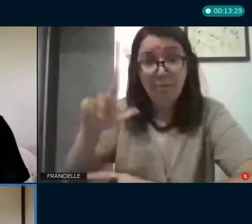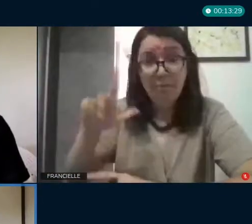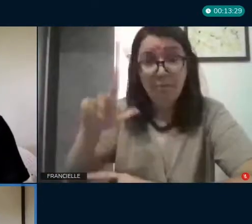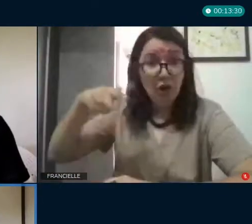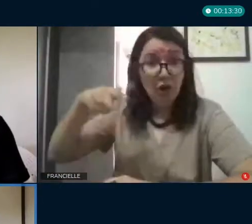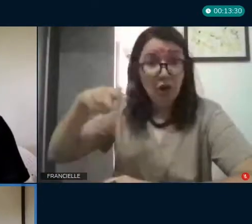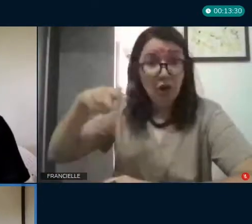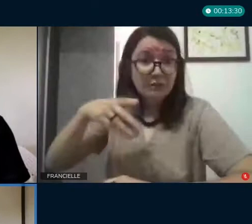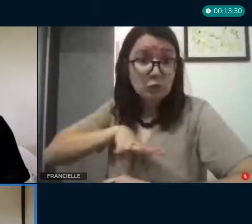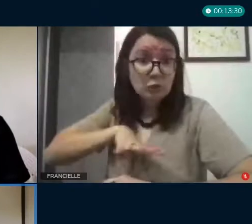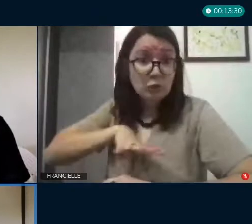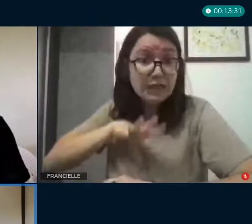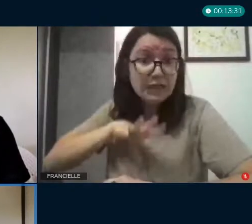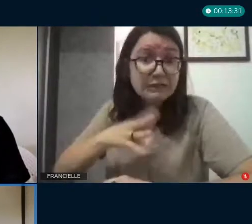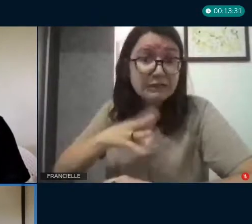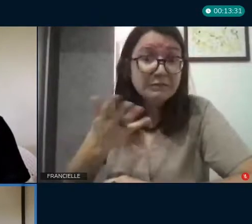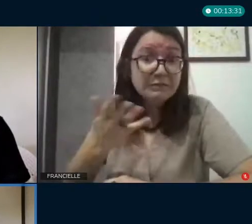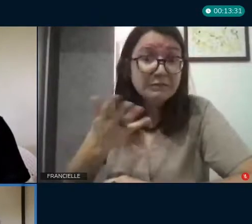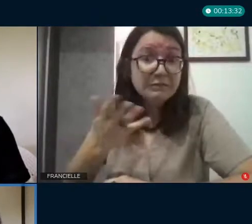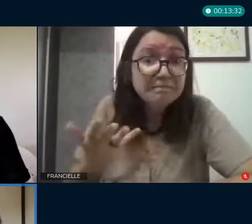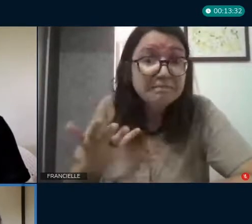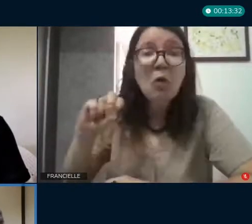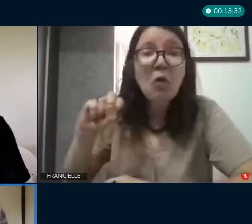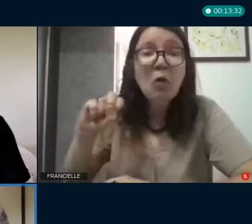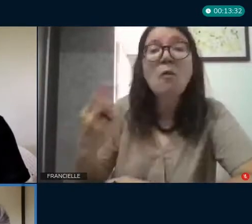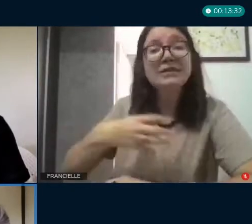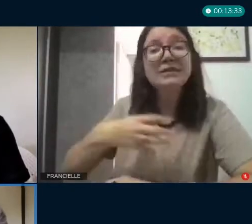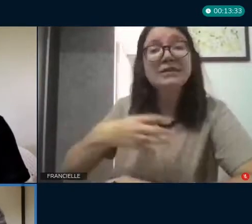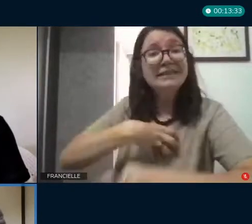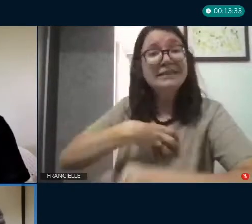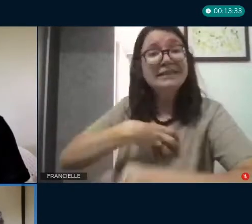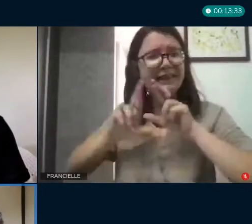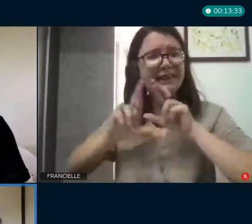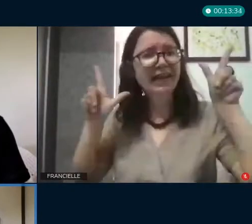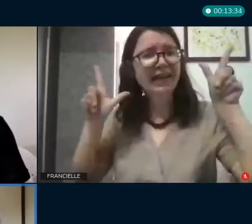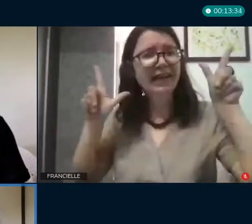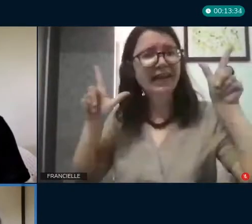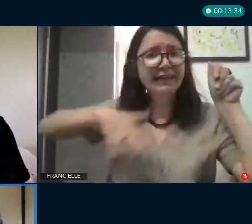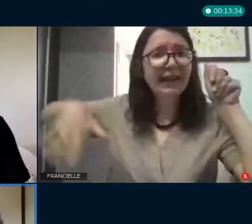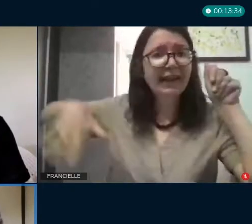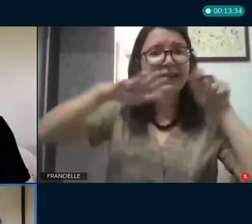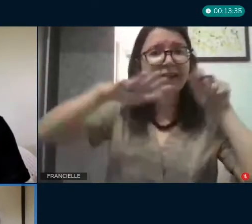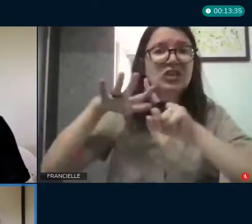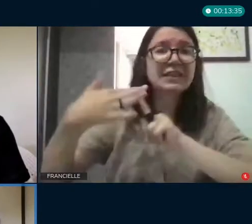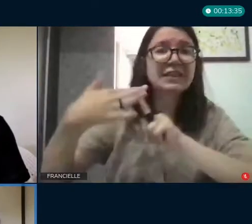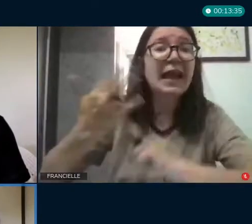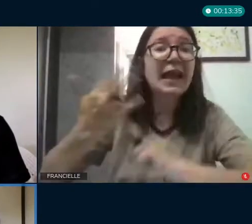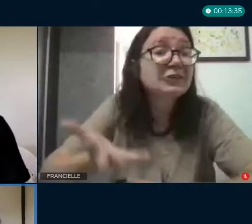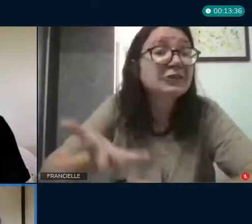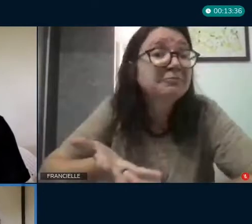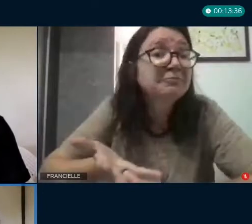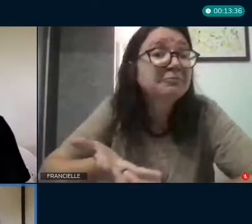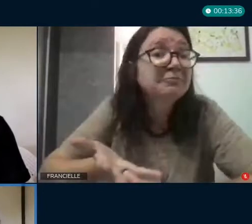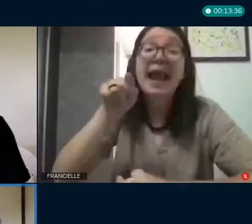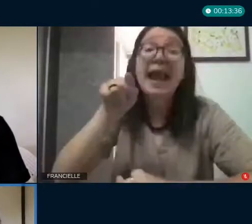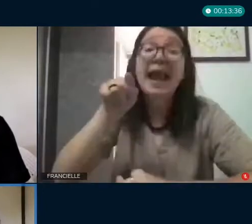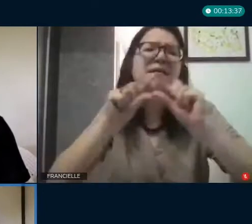a ver essa outra língua, mas ele já tem o português como segunda língua.